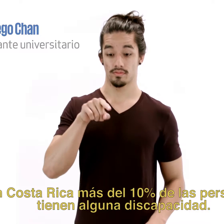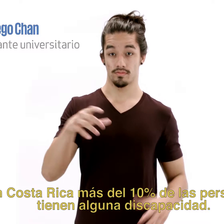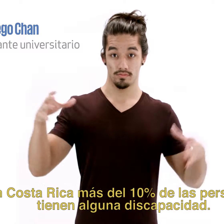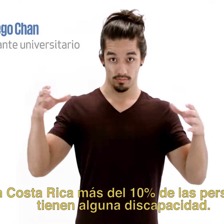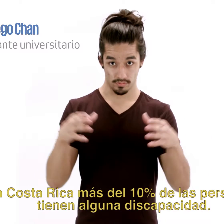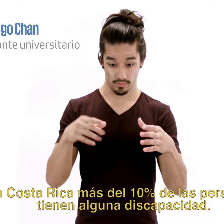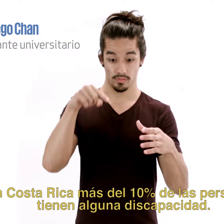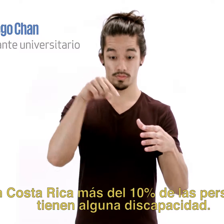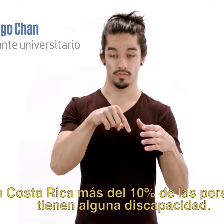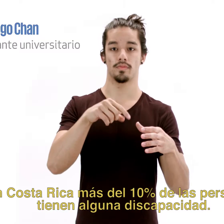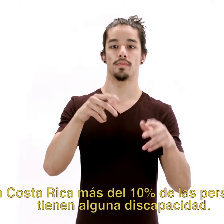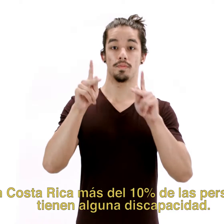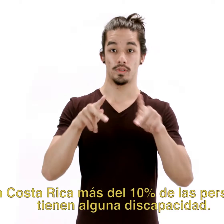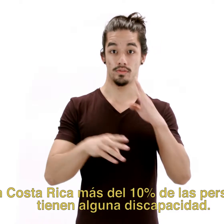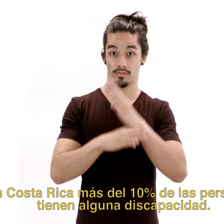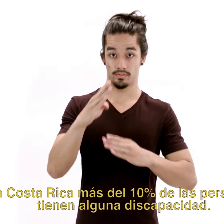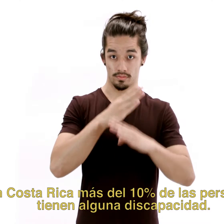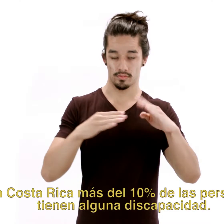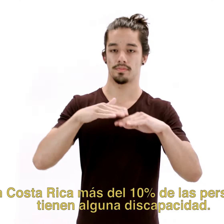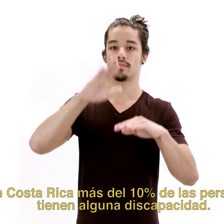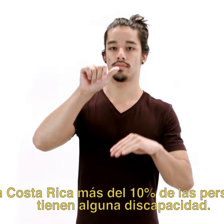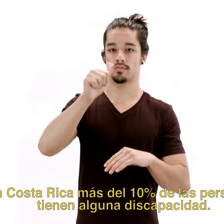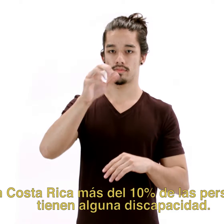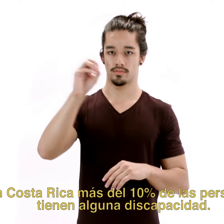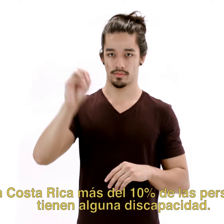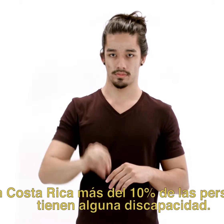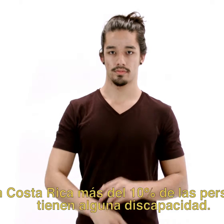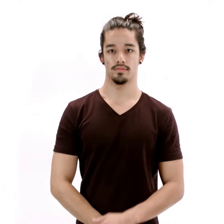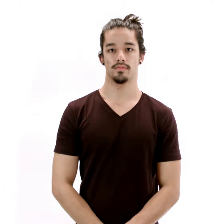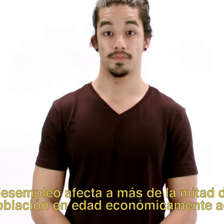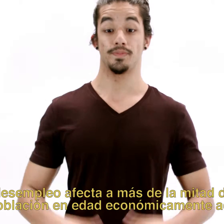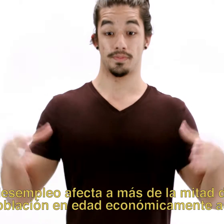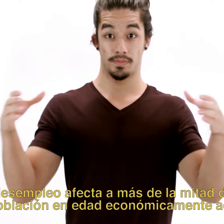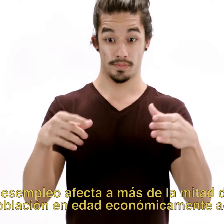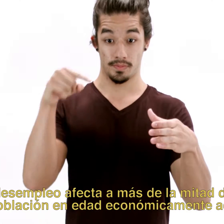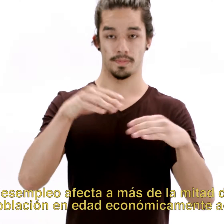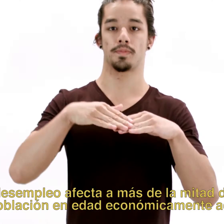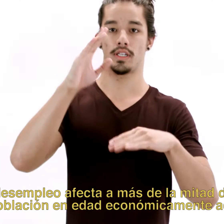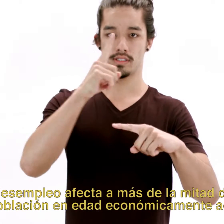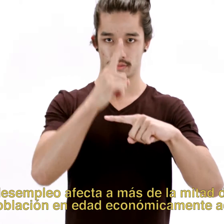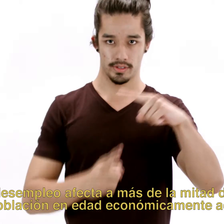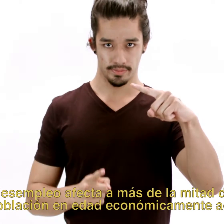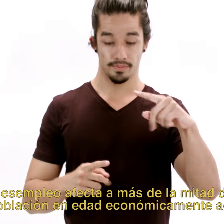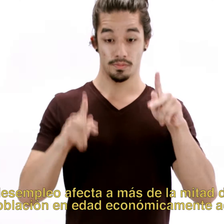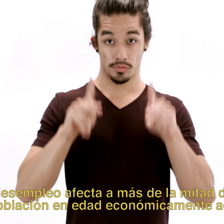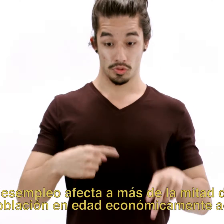En Costa Rica, más del 10% de las personas tienen alguna discapacidad. El desempleo afecta a más de la mitad de esta